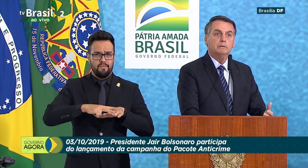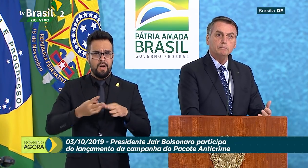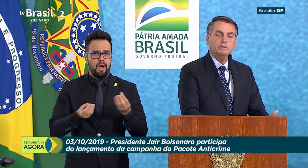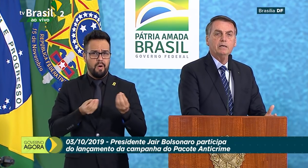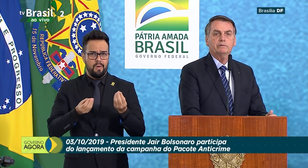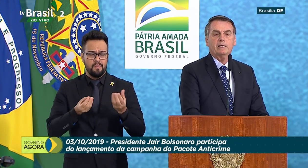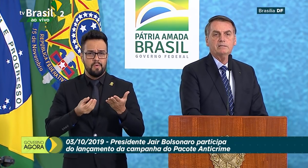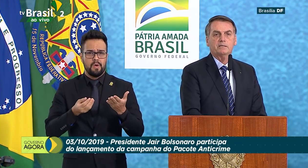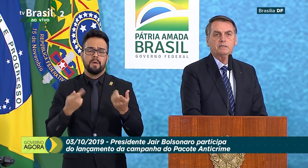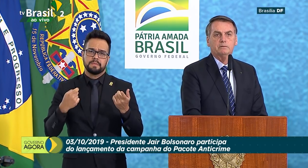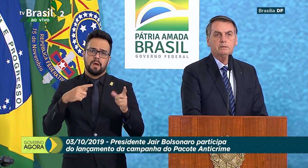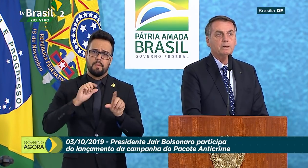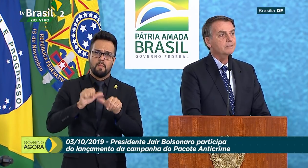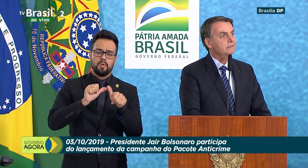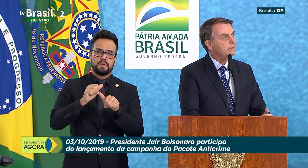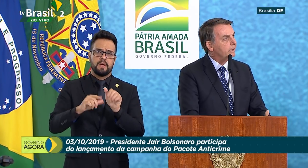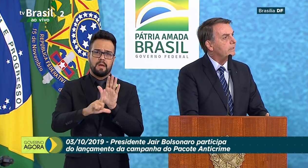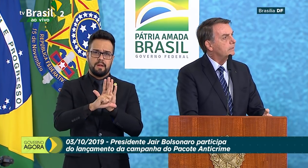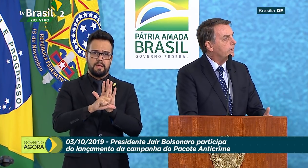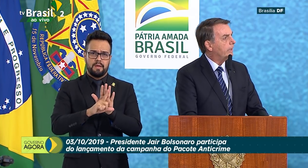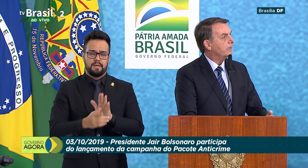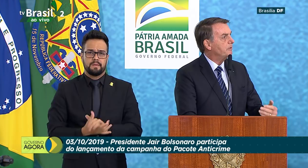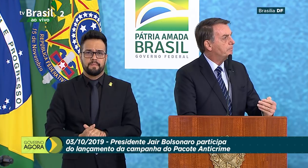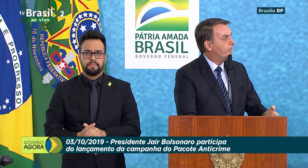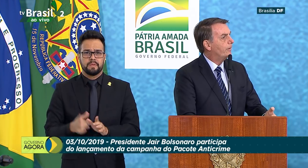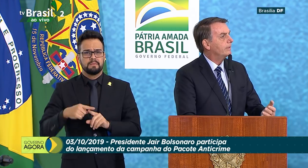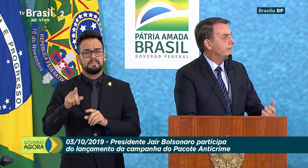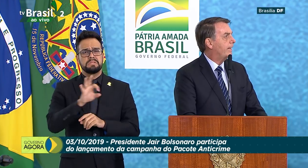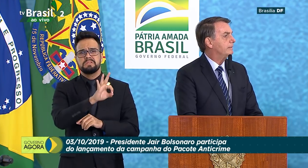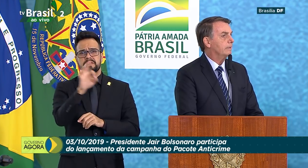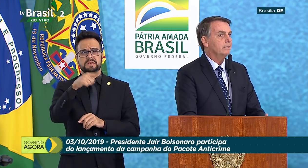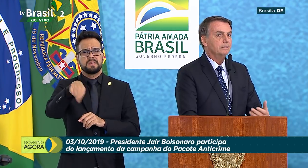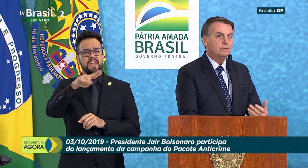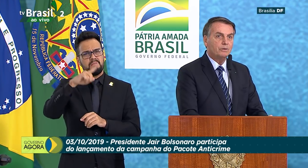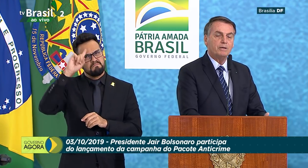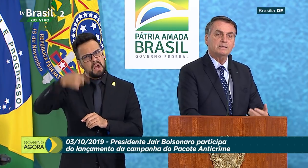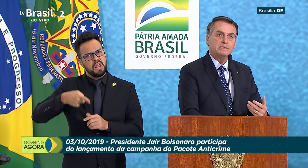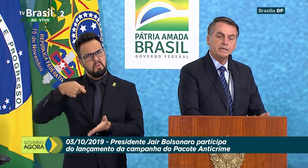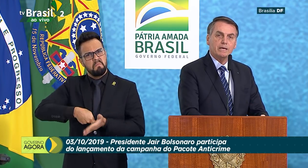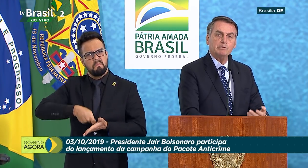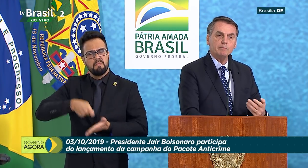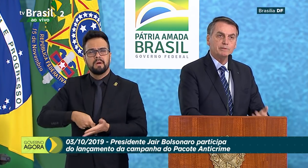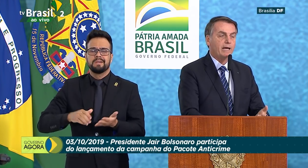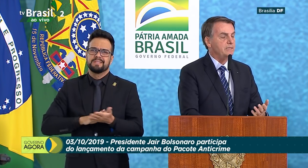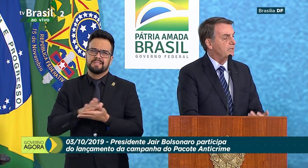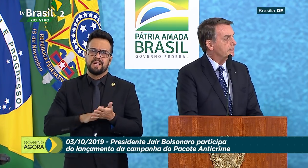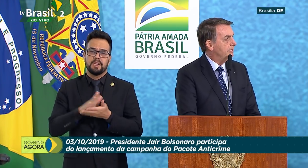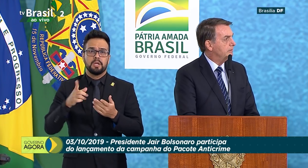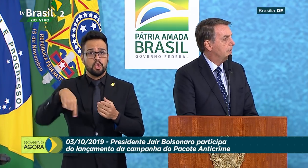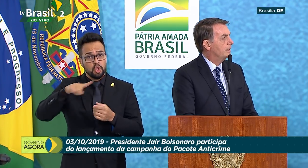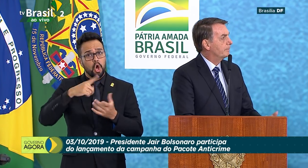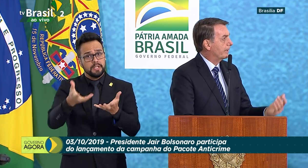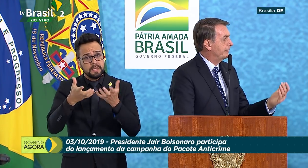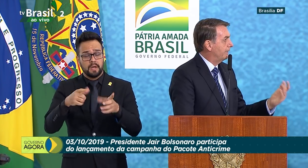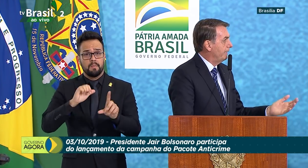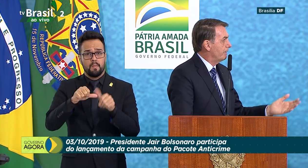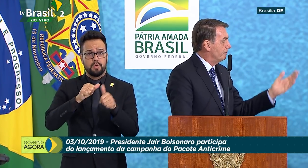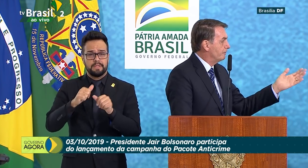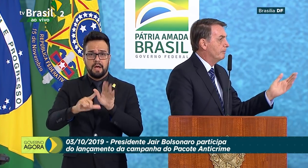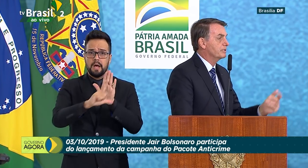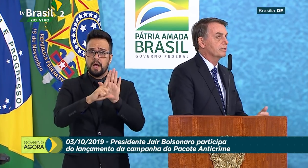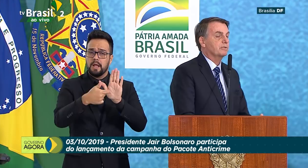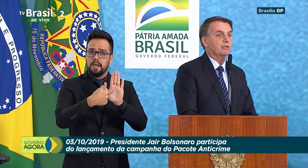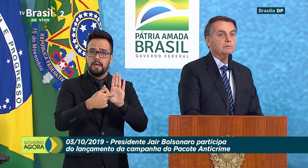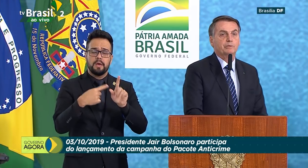como? Mudando a legislação. Ninguém quer impor nada. Nós queremos mudar a legislação para que a